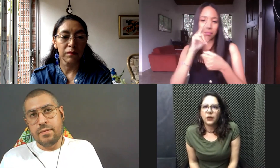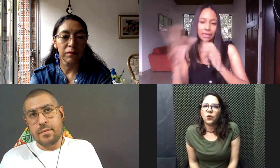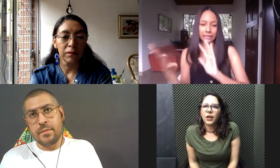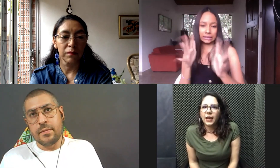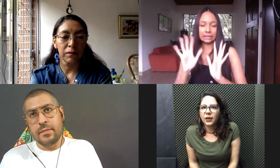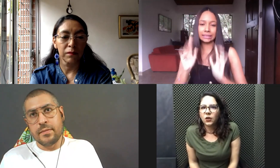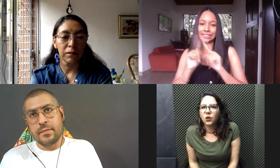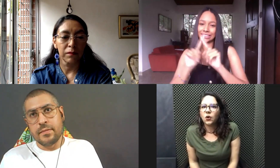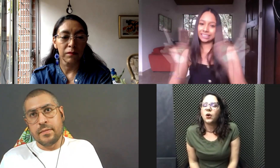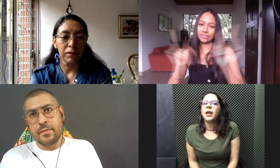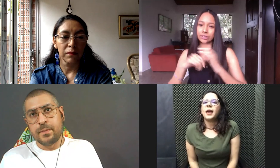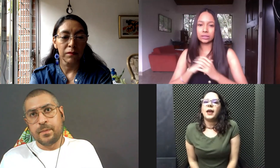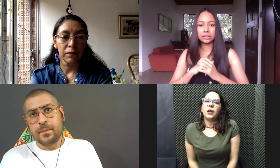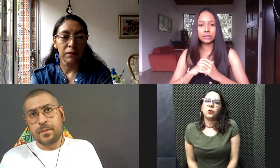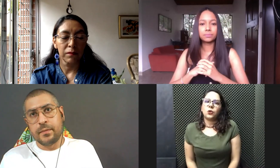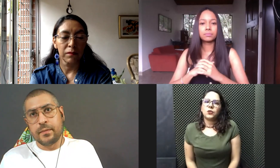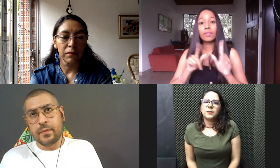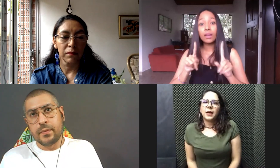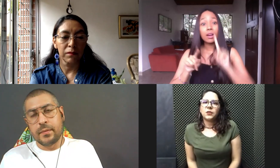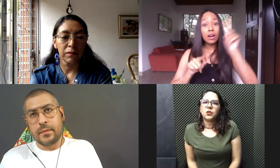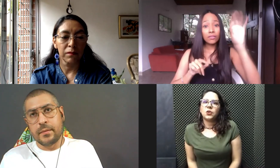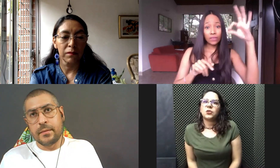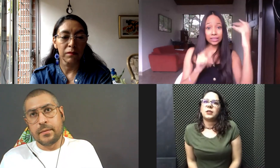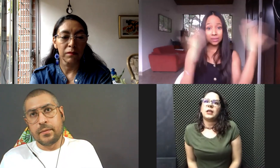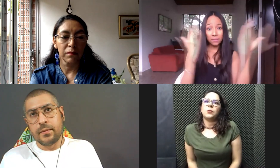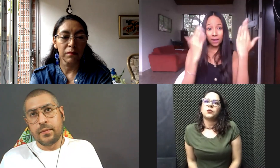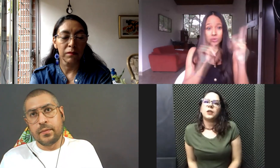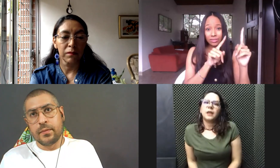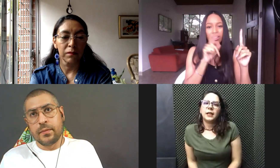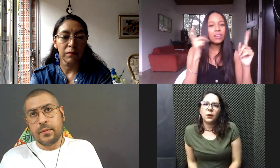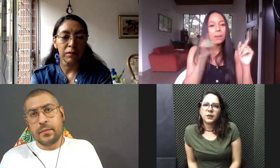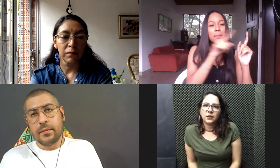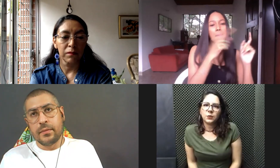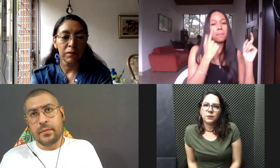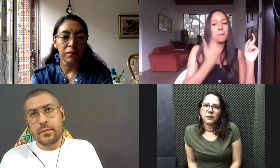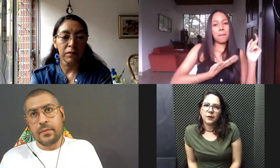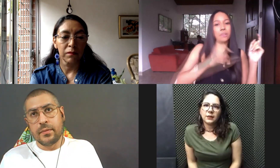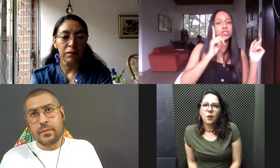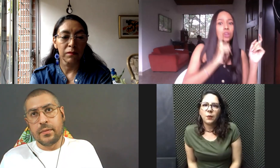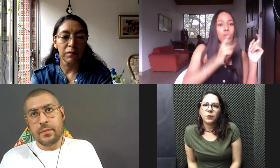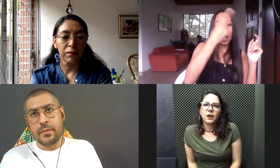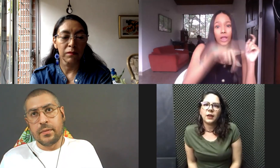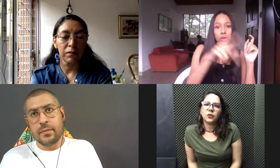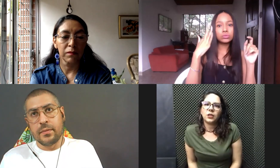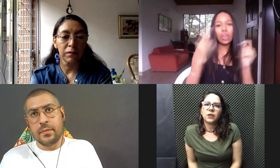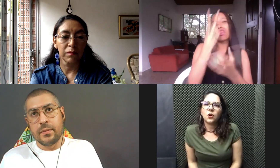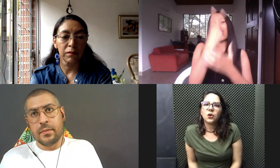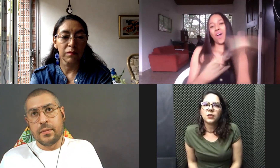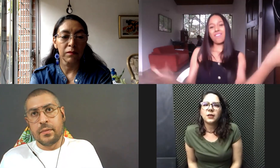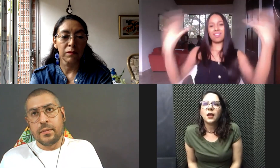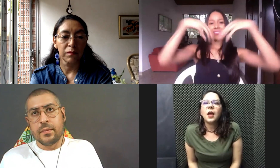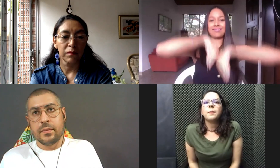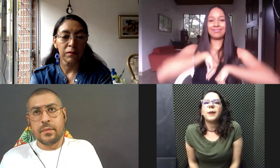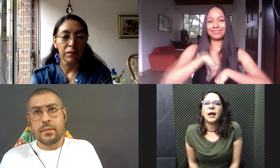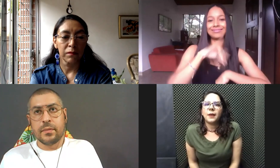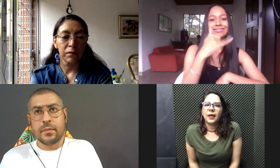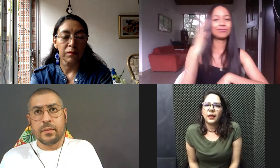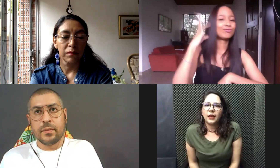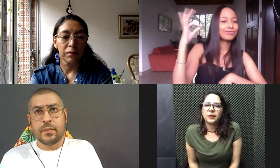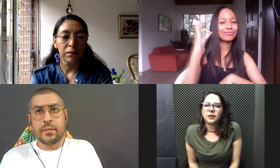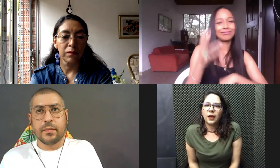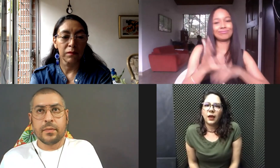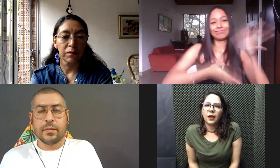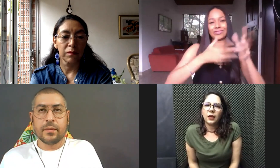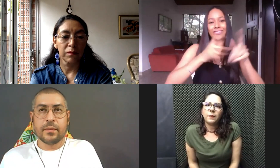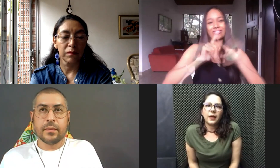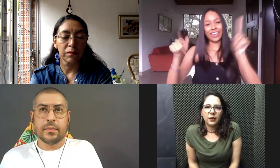en el colegio, en otros espacios tenemos un nivel de lengua de señas pues más avanzado, podemos hablar de otras cosas. Para